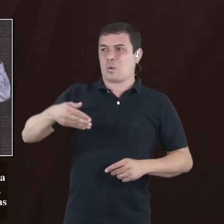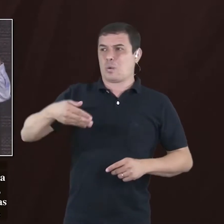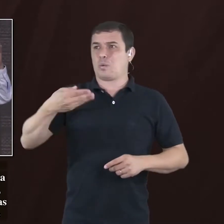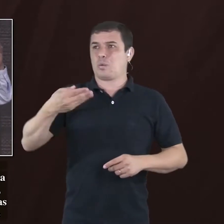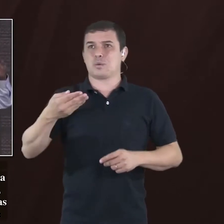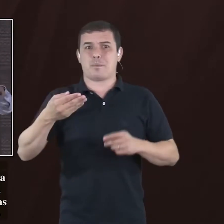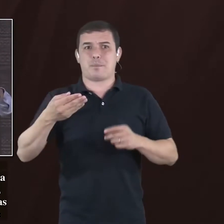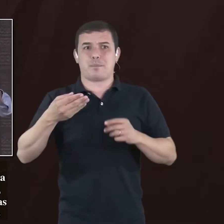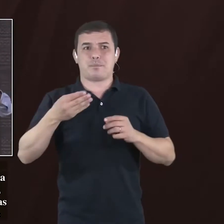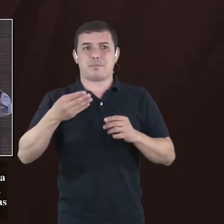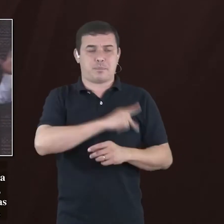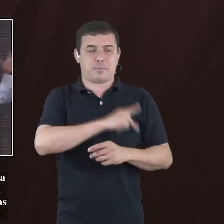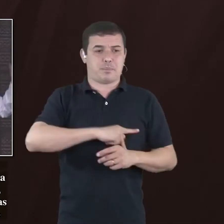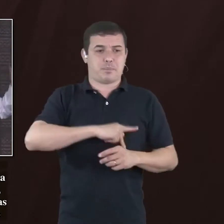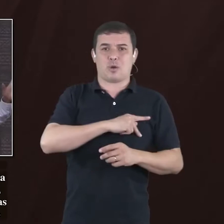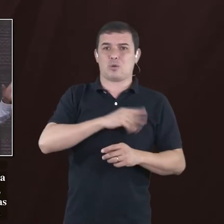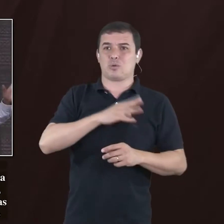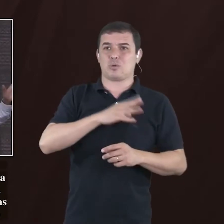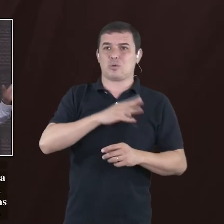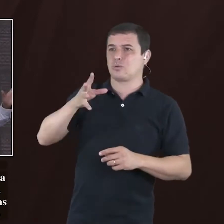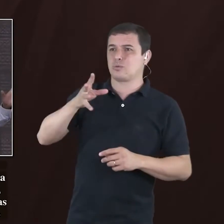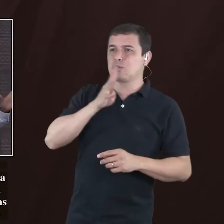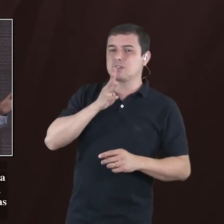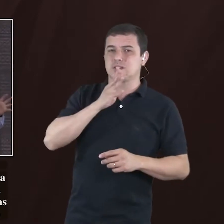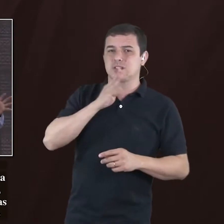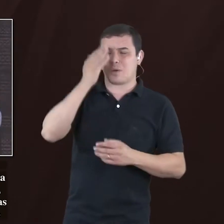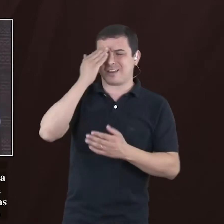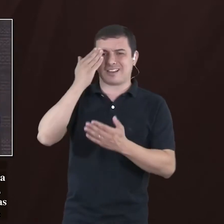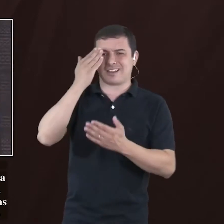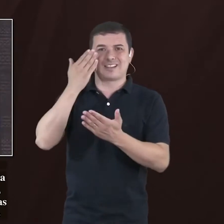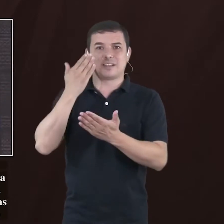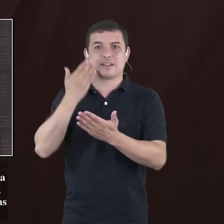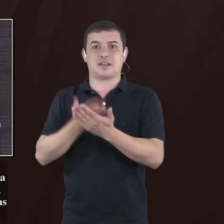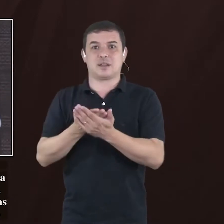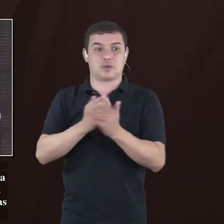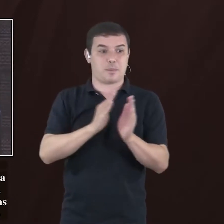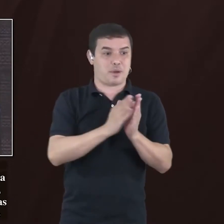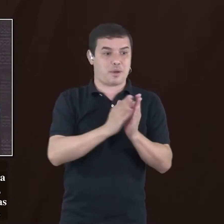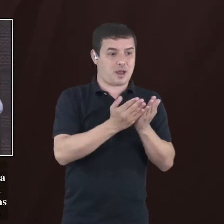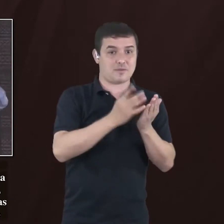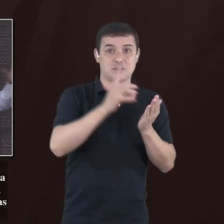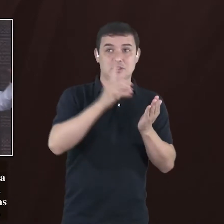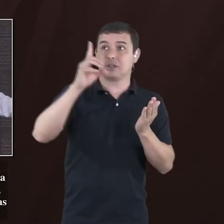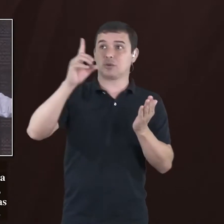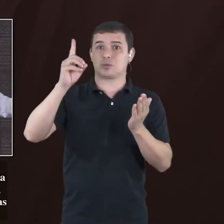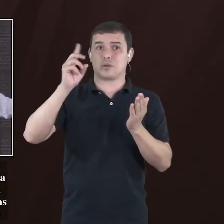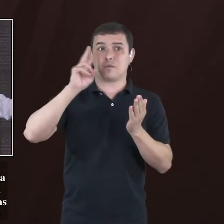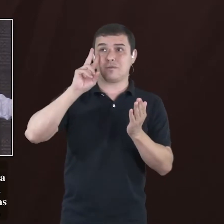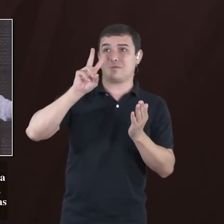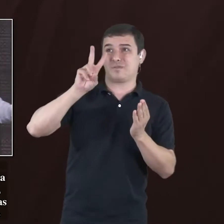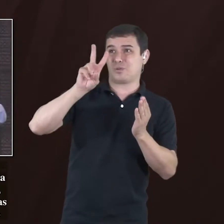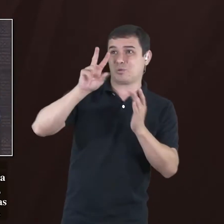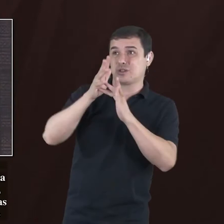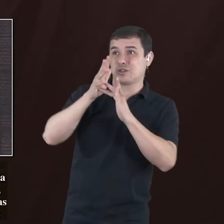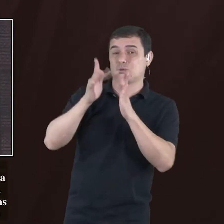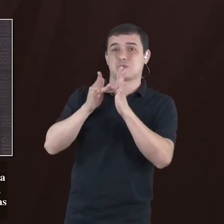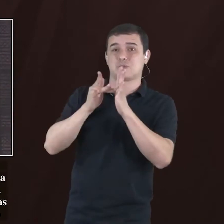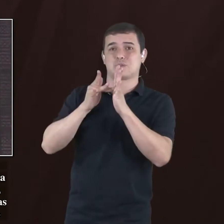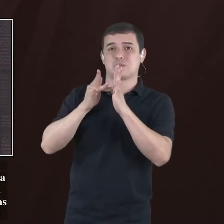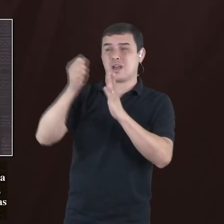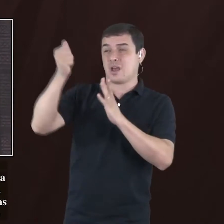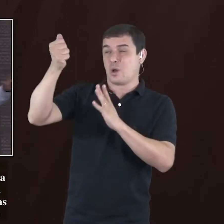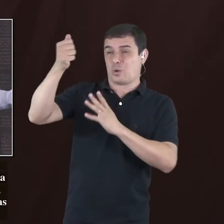conheceu o Senhor, tudo mudou na vida dele, certo? Por amor do qual perdi todas as coisas. De fato, ele não